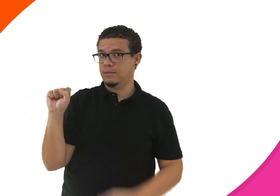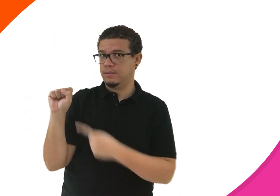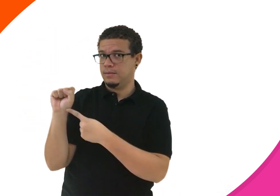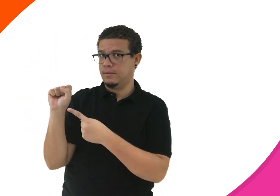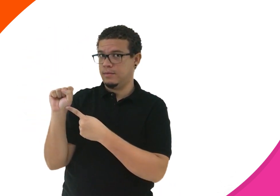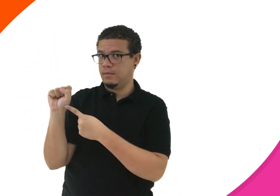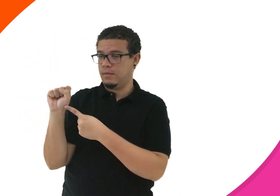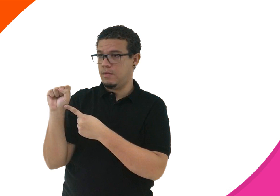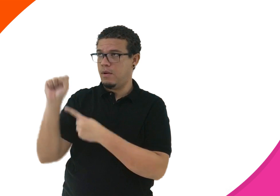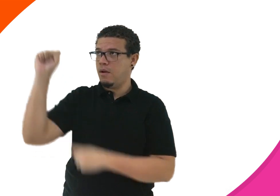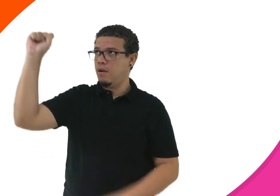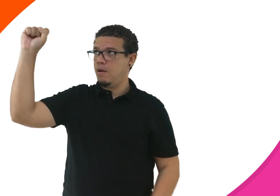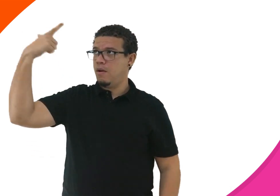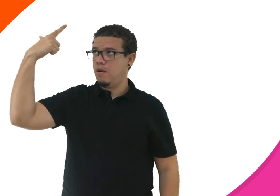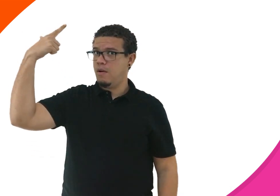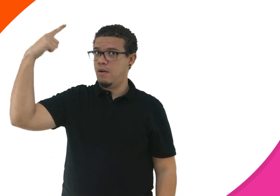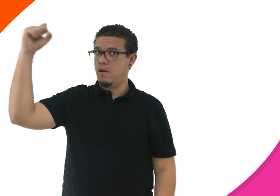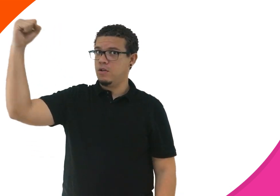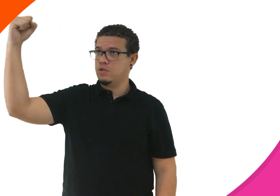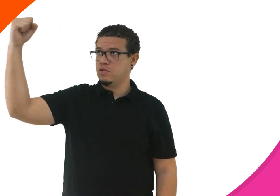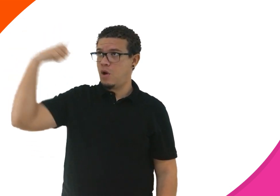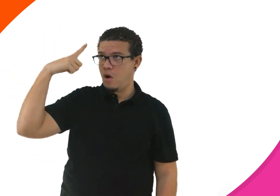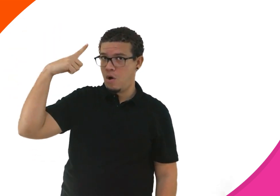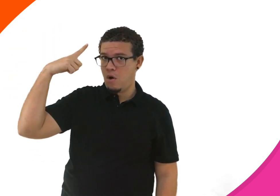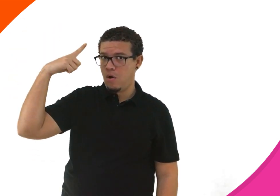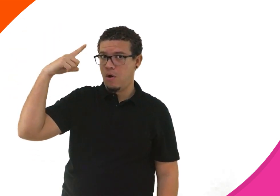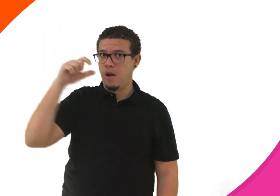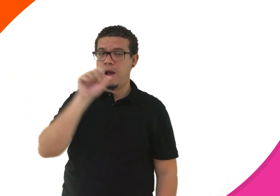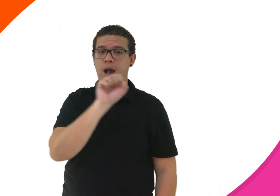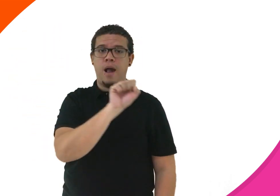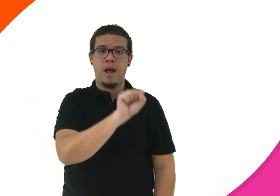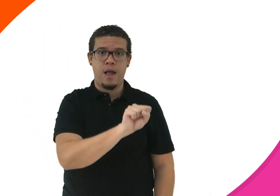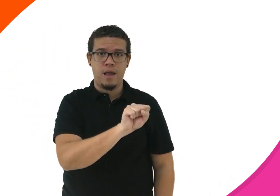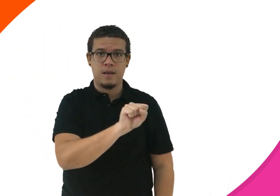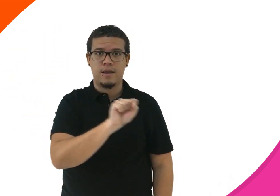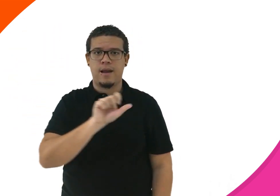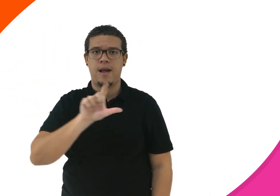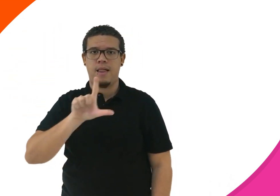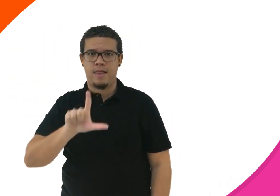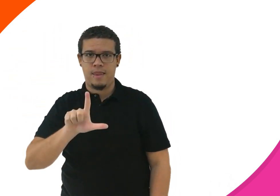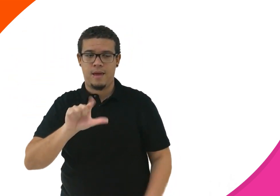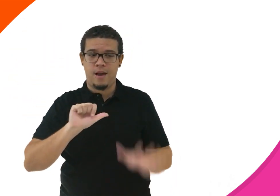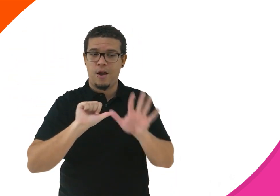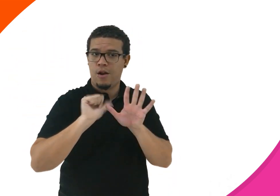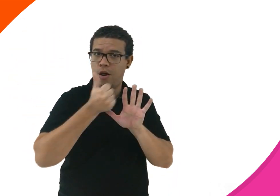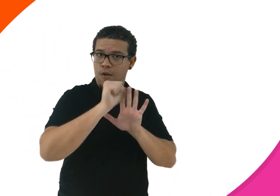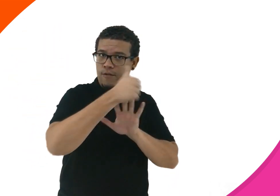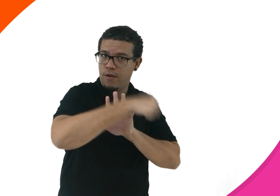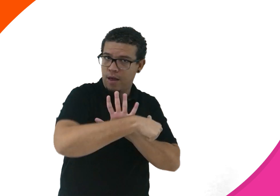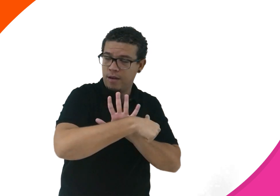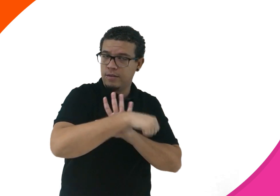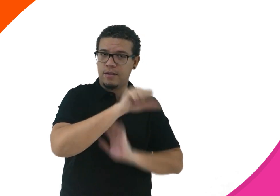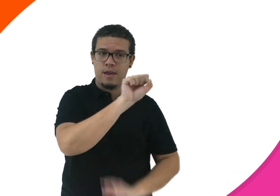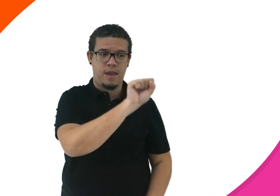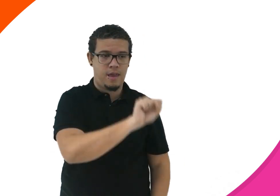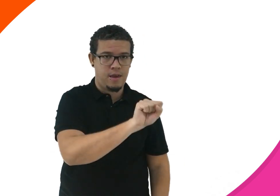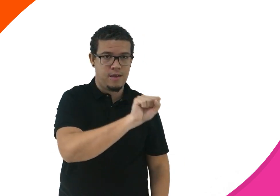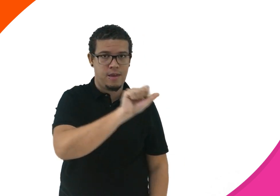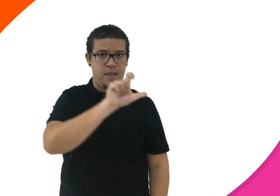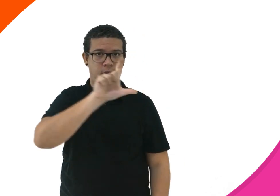como sol. Então, S é a primeira configuração e L é a final. S,